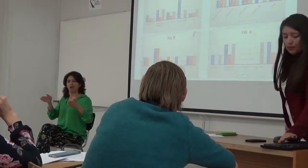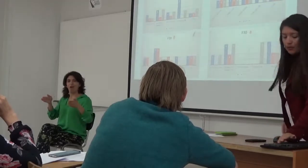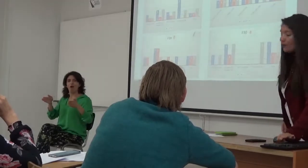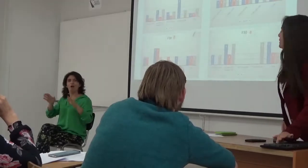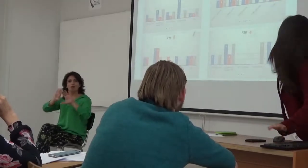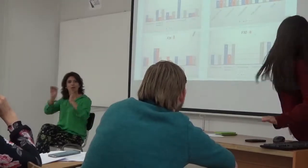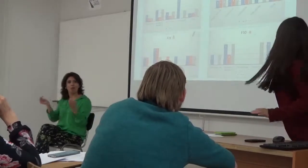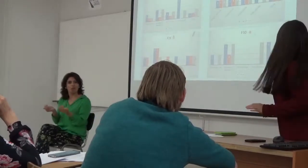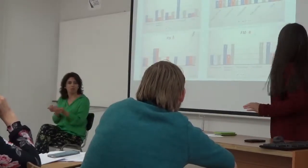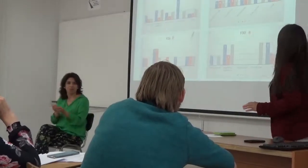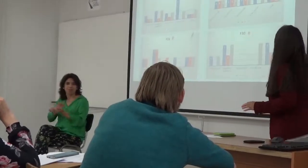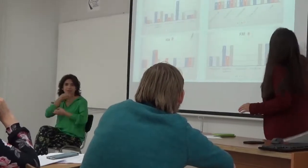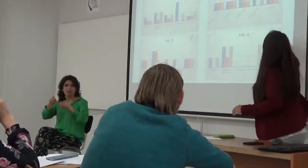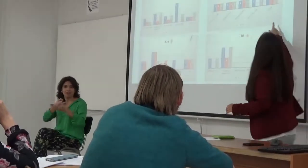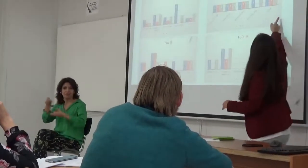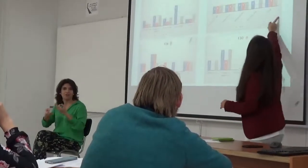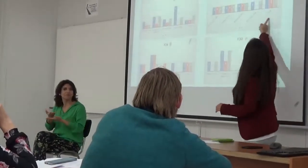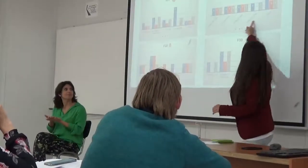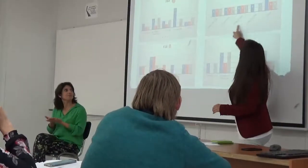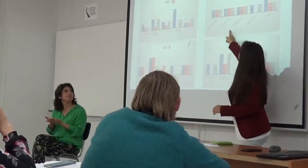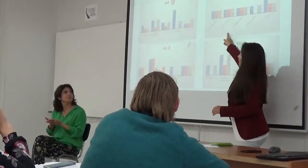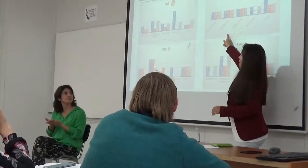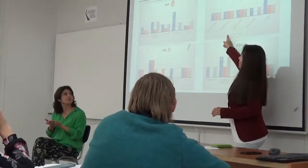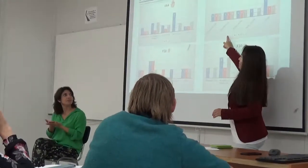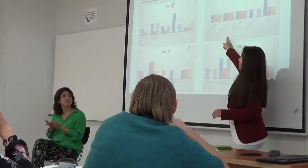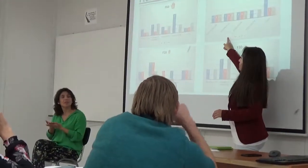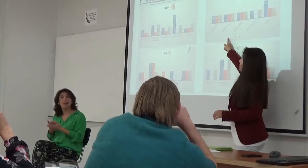Por ejemplo, acá observamos,